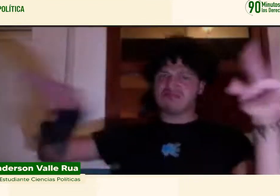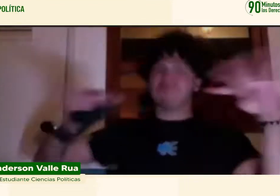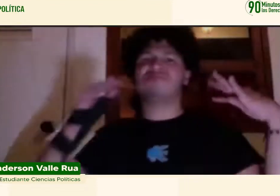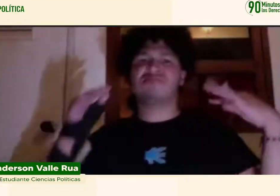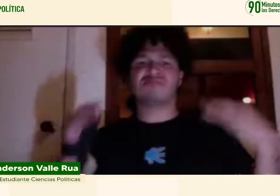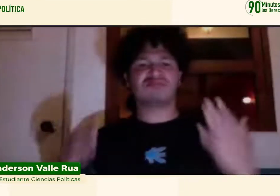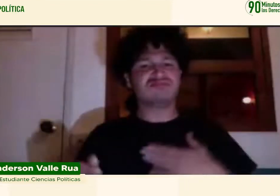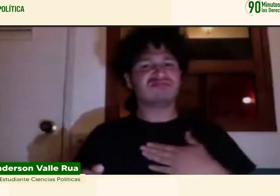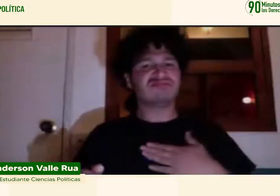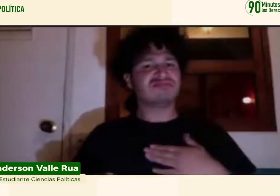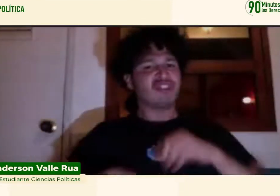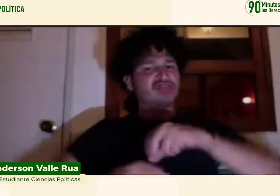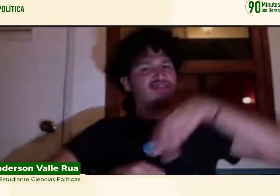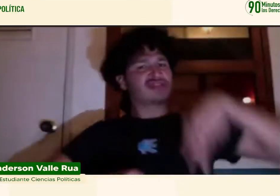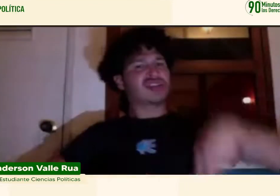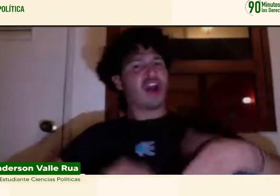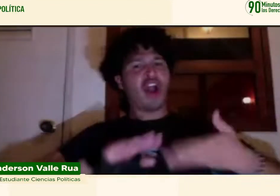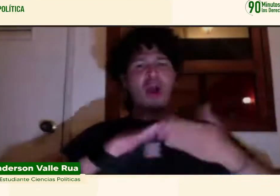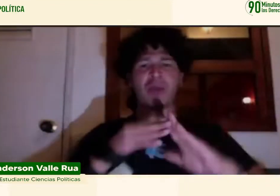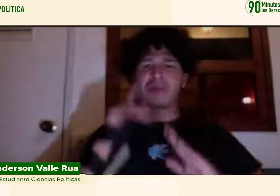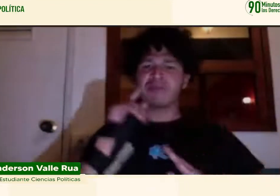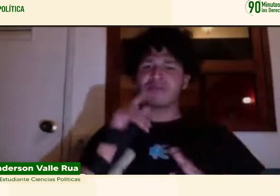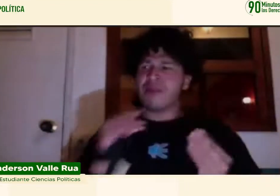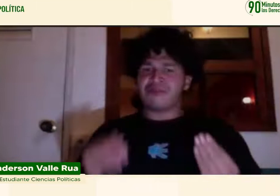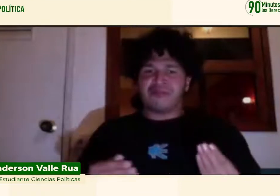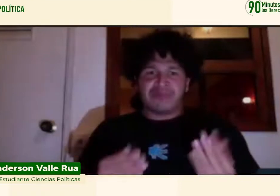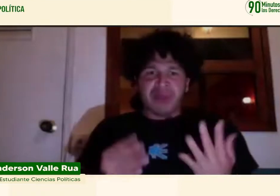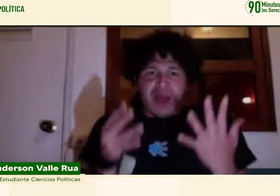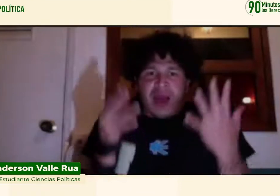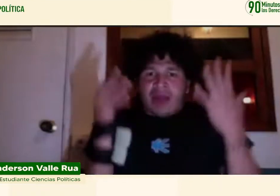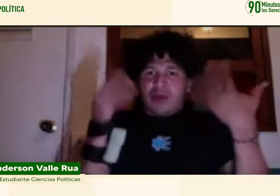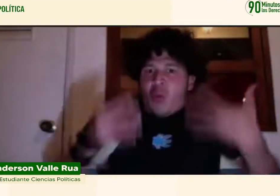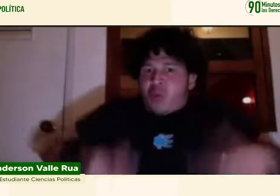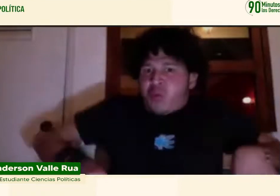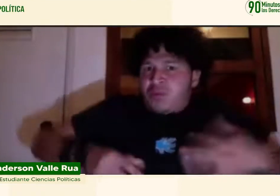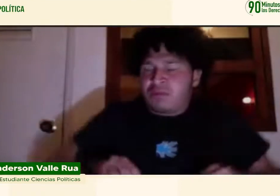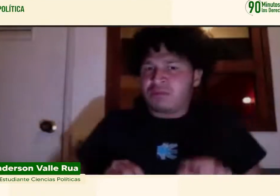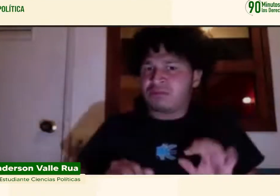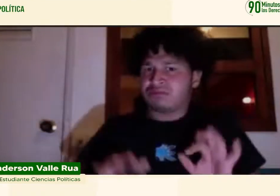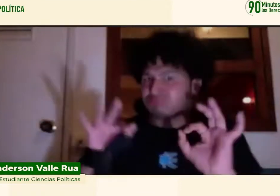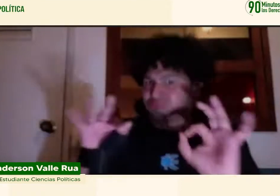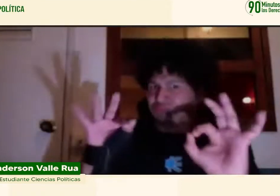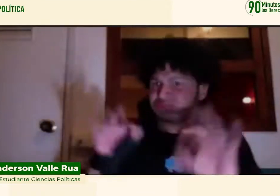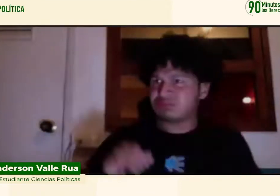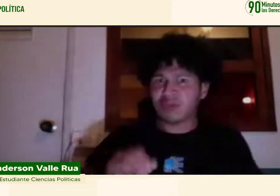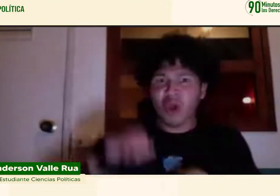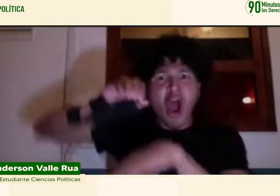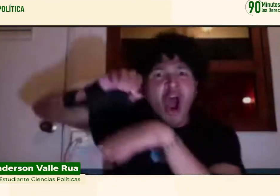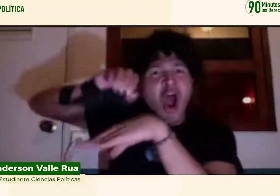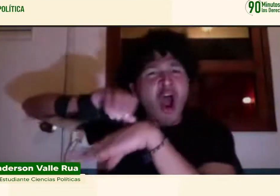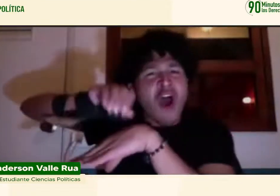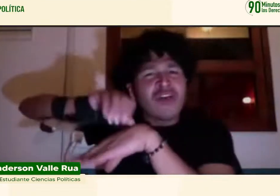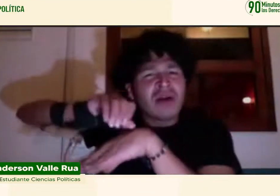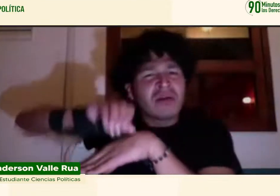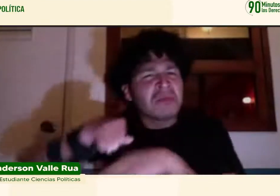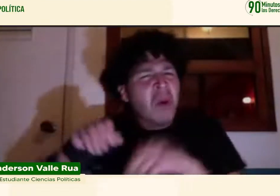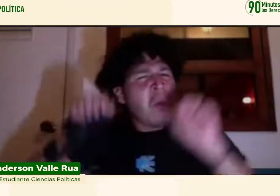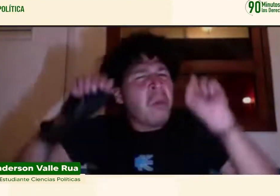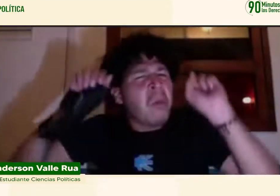robustecer el estado en ese protagonismo que finalmente como personas sordas pues nos nos permite también estar participando en